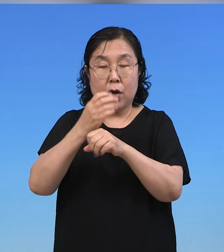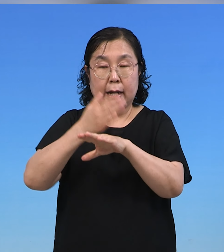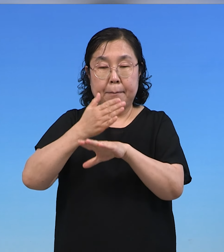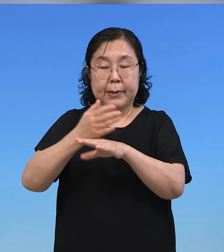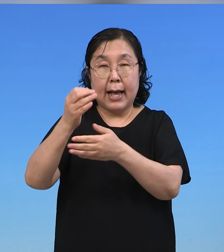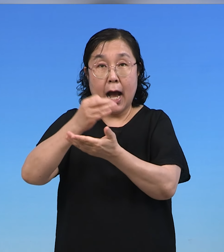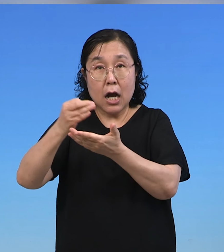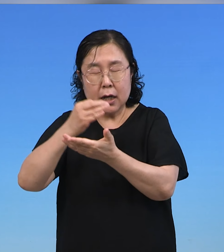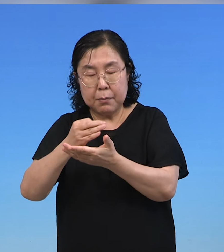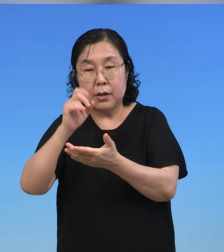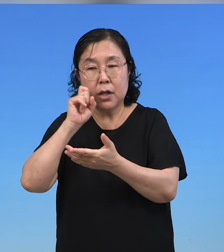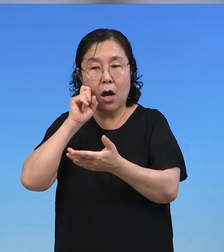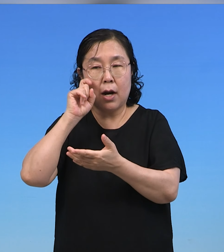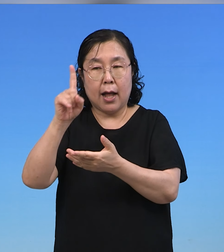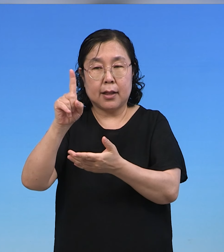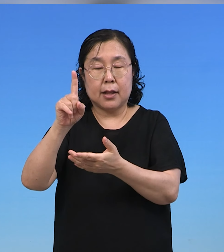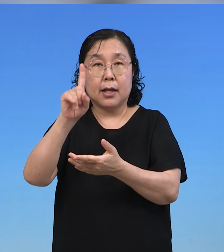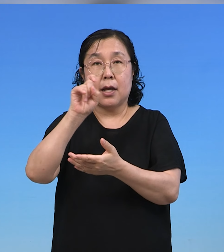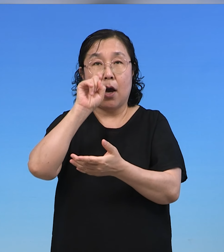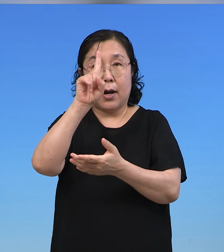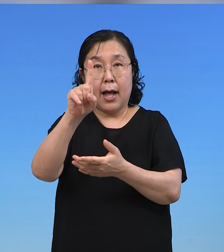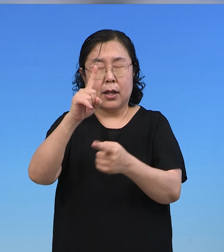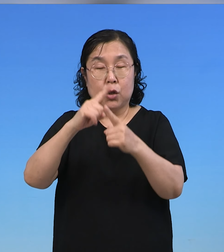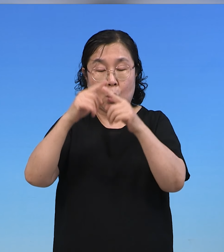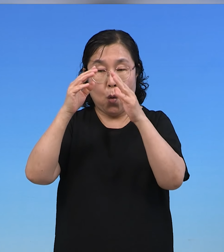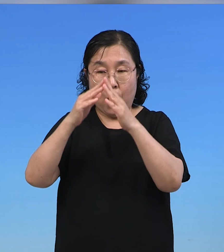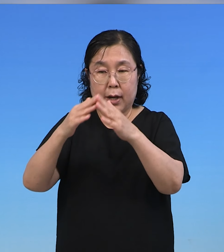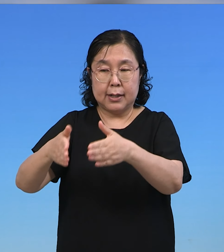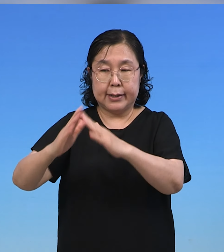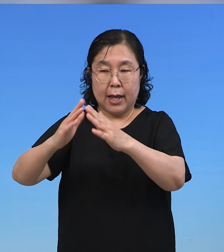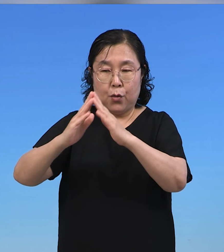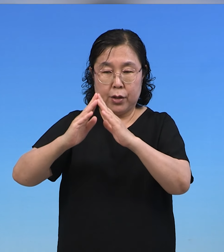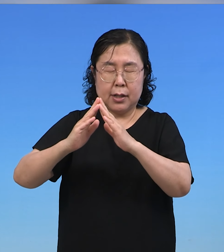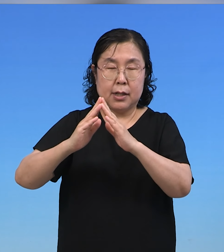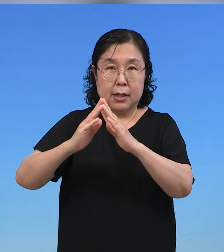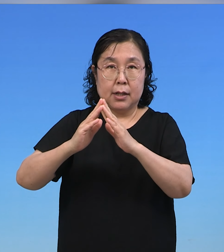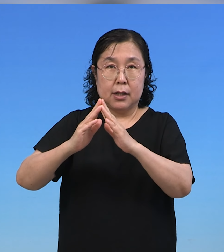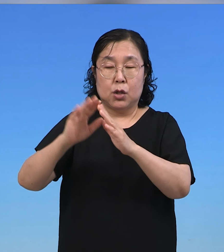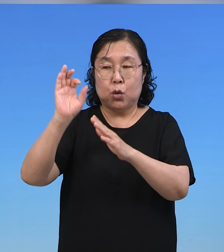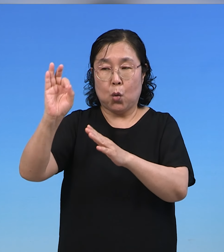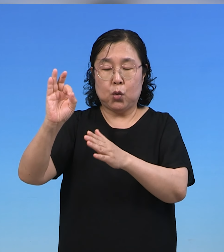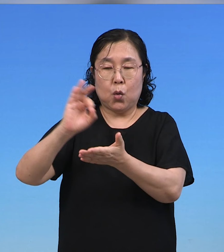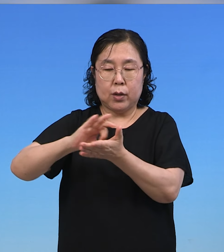그 11교회를 세우는 시드머니로 쓸 겁니다.